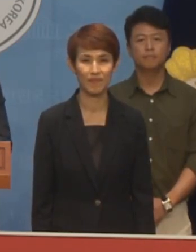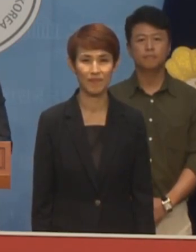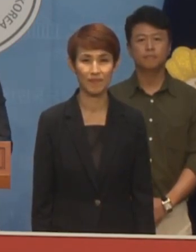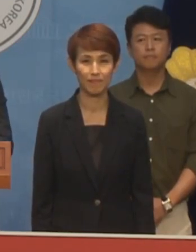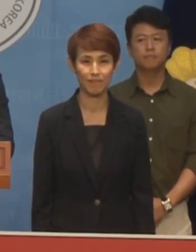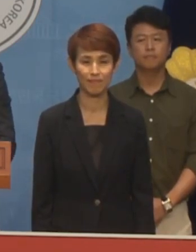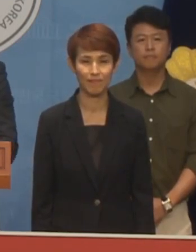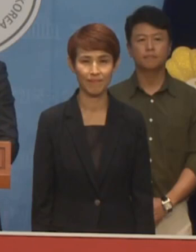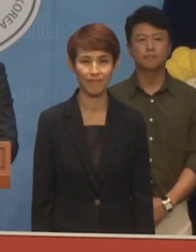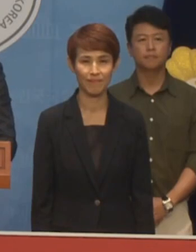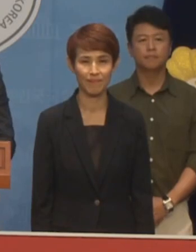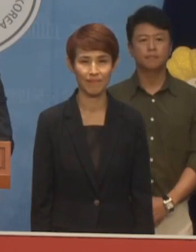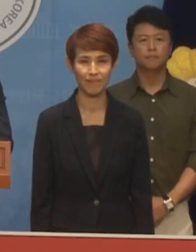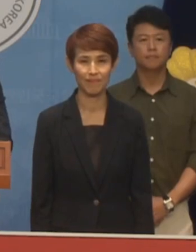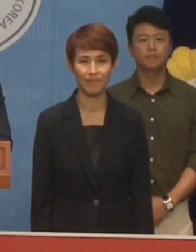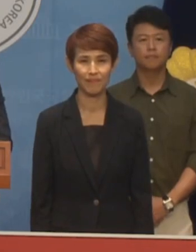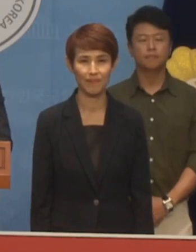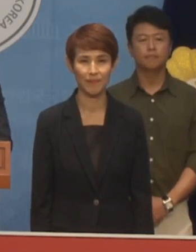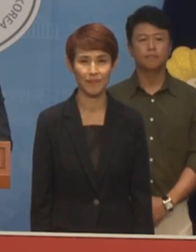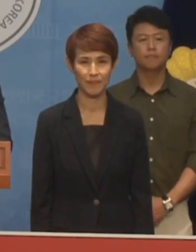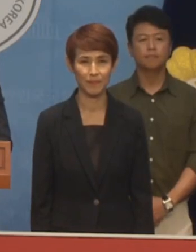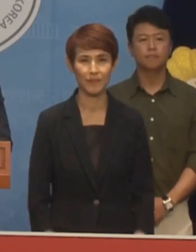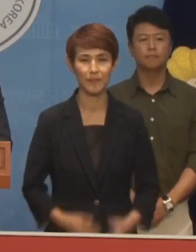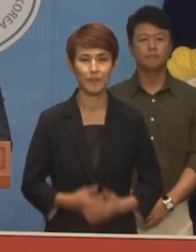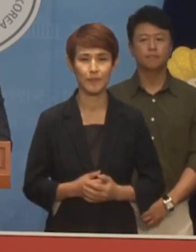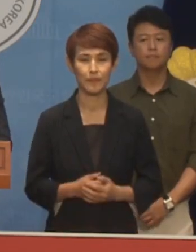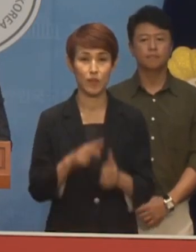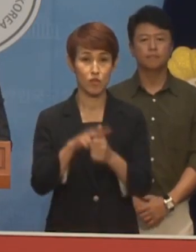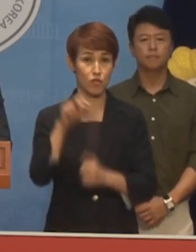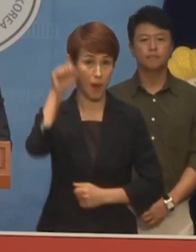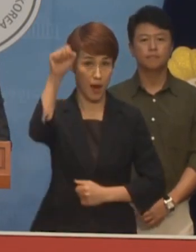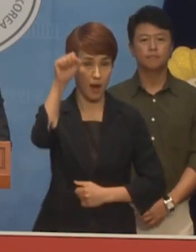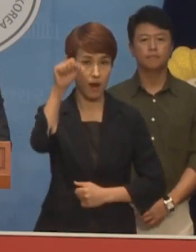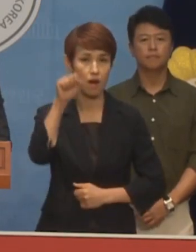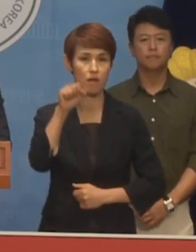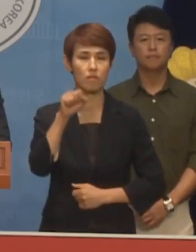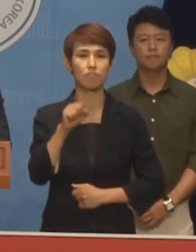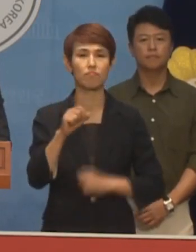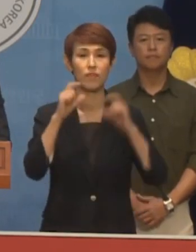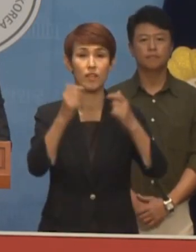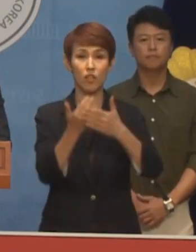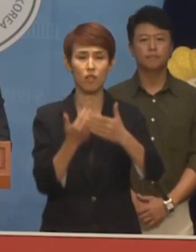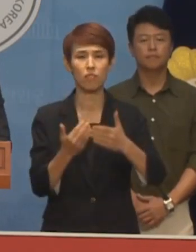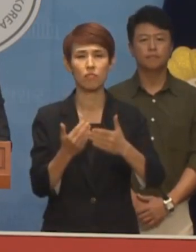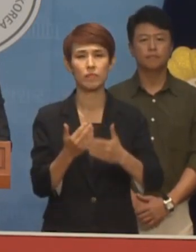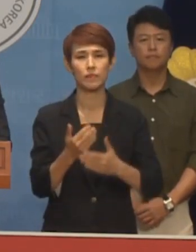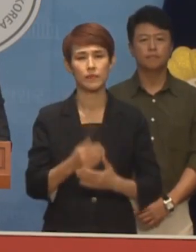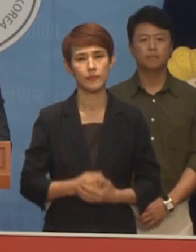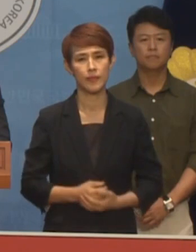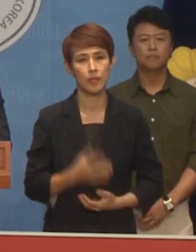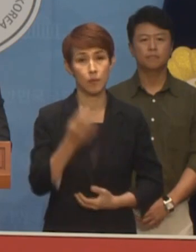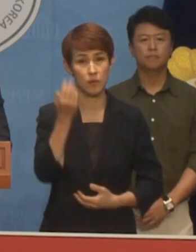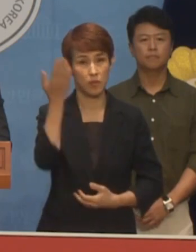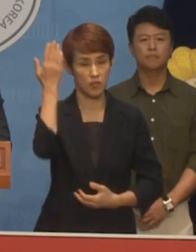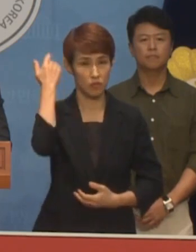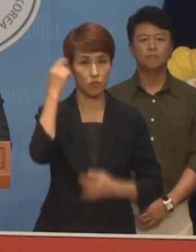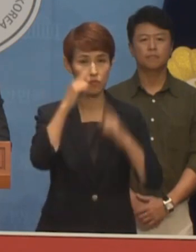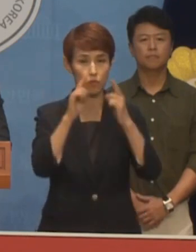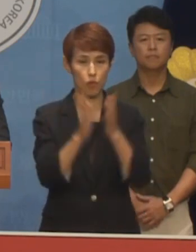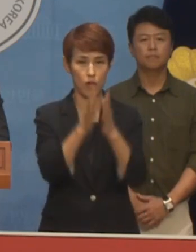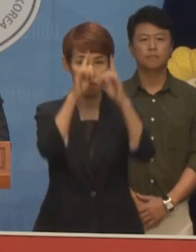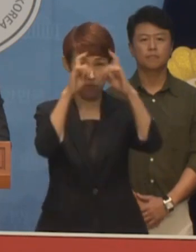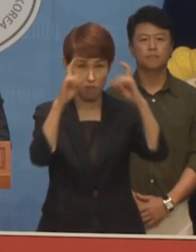네, 시작하겠습니다. 출마 선언에 앞서 며칠 전 경기도 화성시 리튬 1차 전기공장 화재 사고로